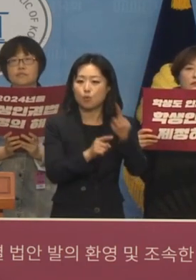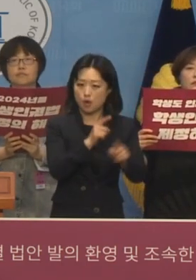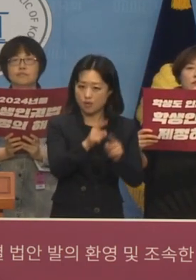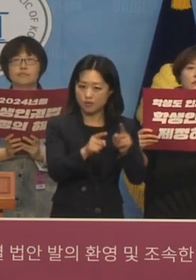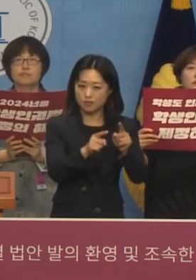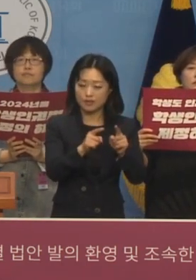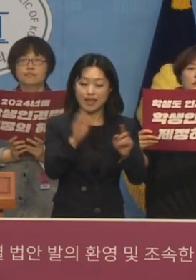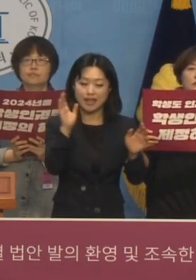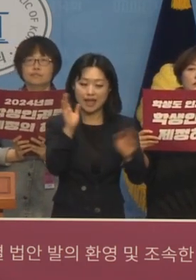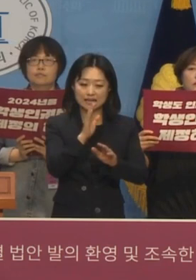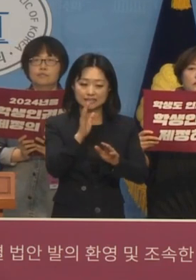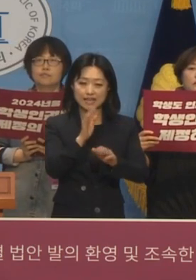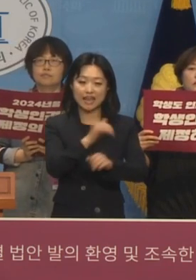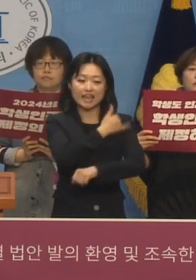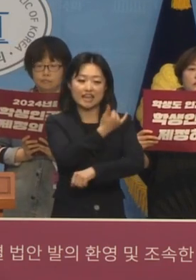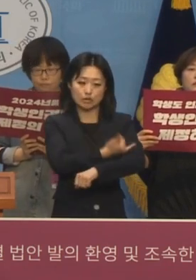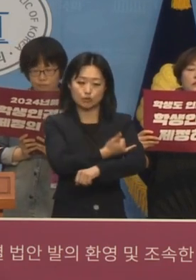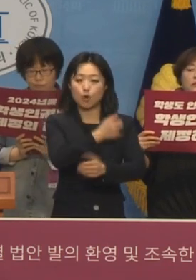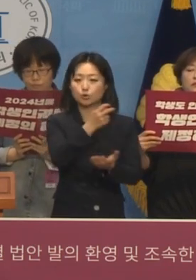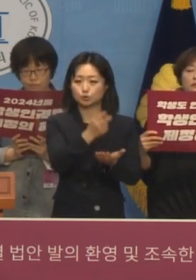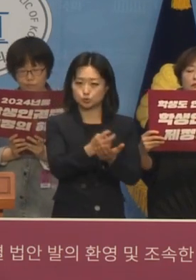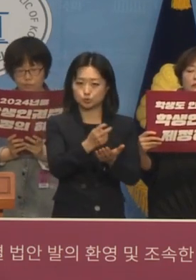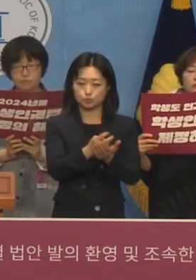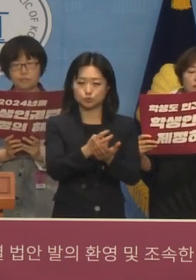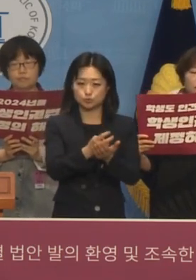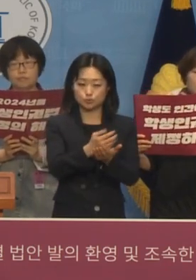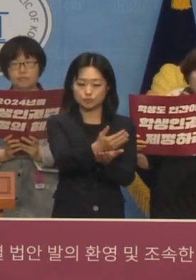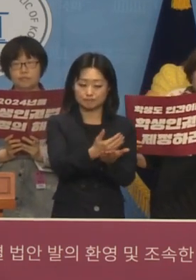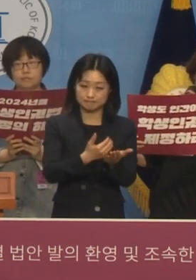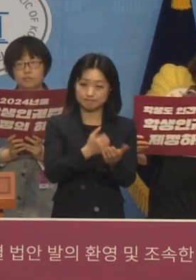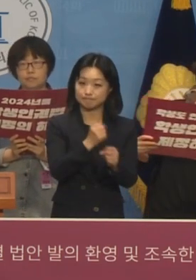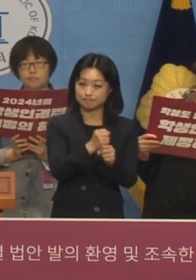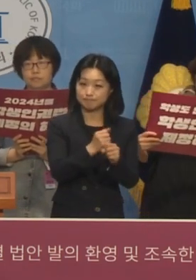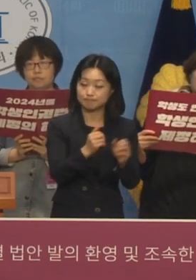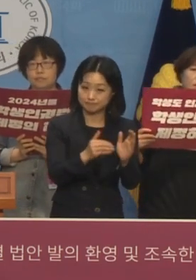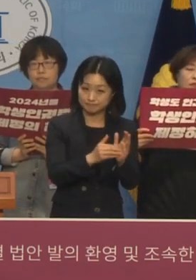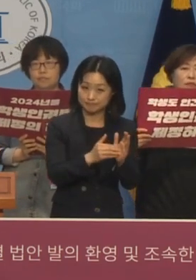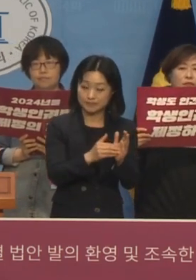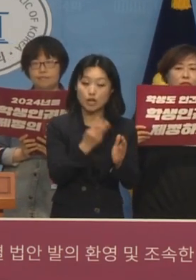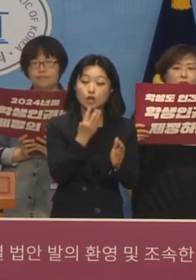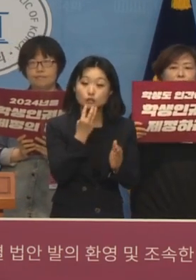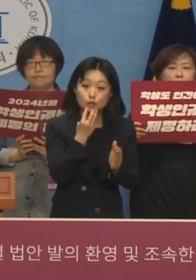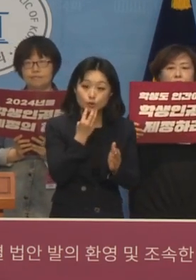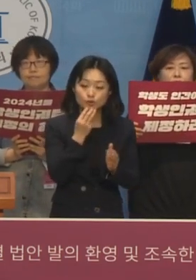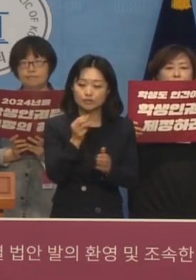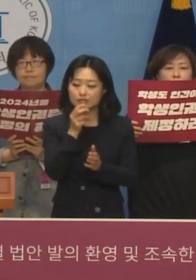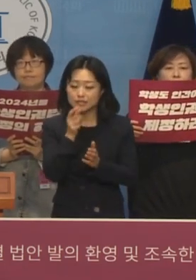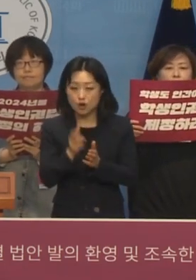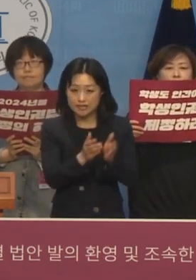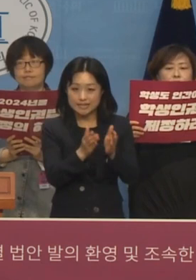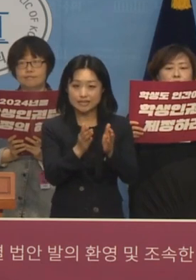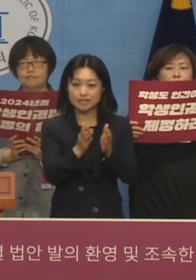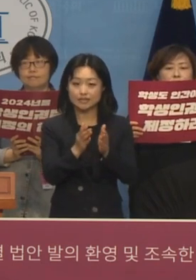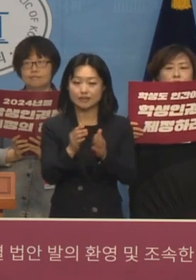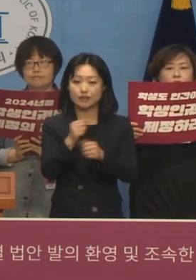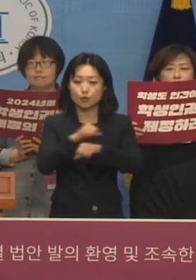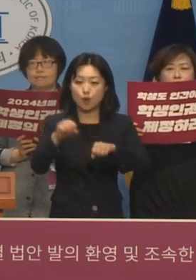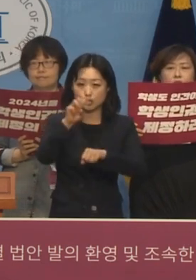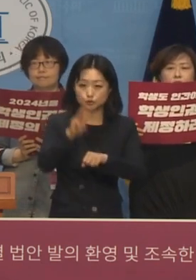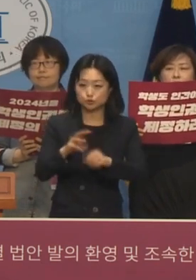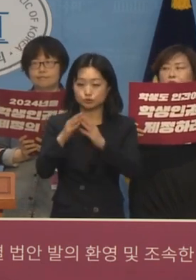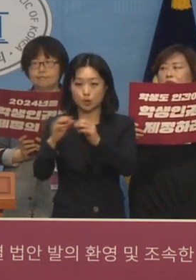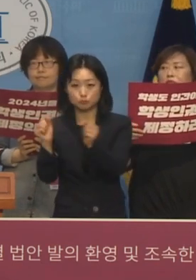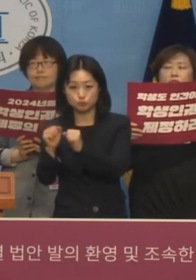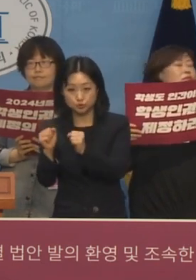인권 조례가 발의되기 시작했습니다. 그래서 서울, 경기, 광주,